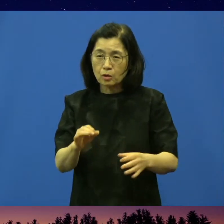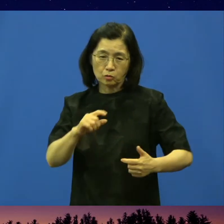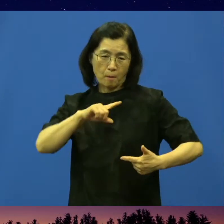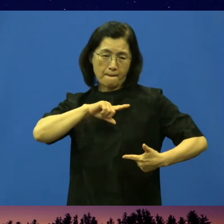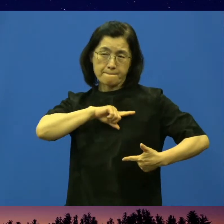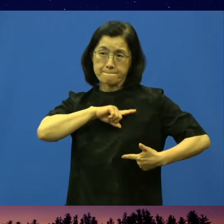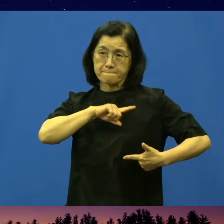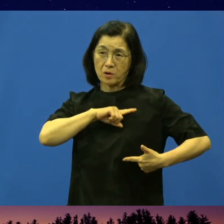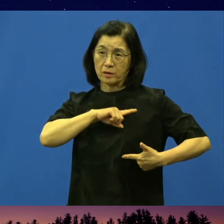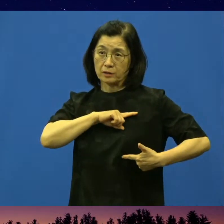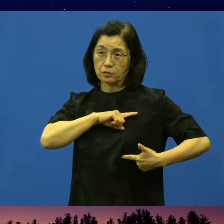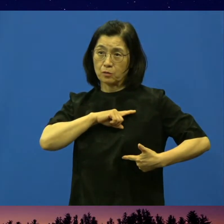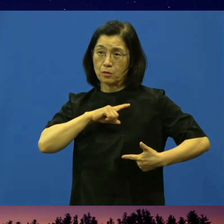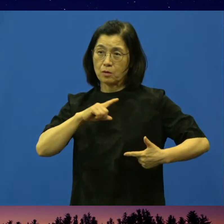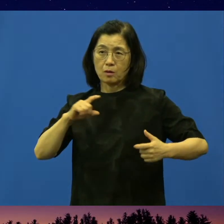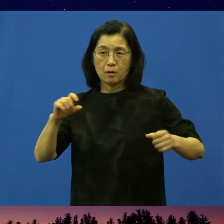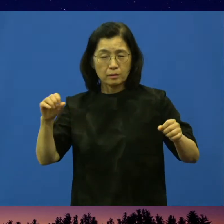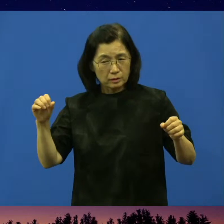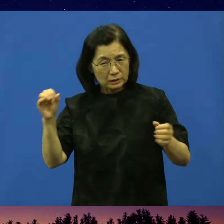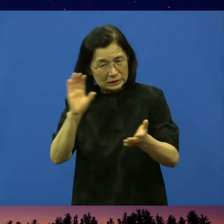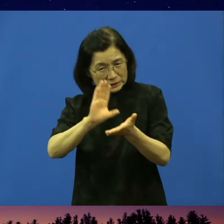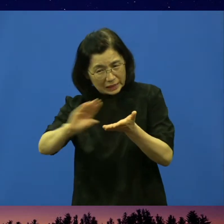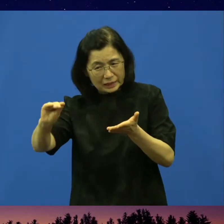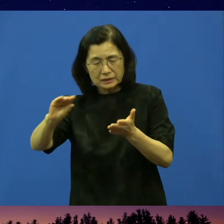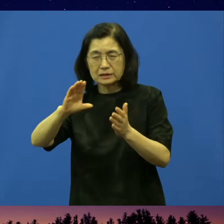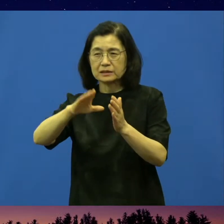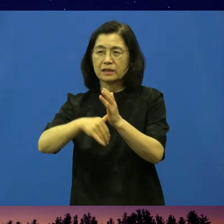허물어지는 데는 시간이 걸리지 않아요.